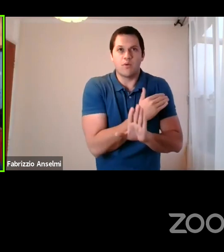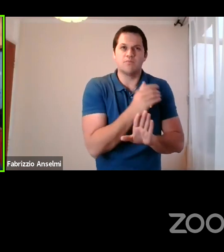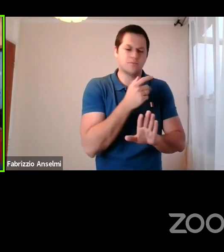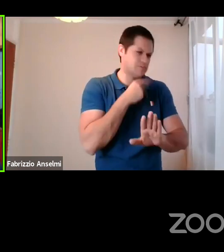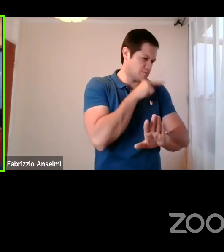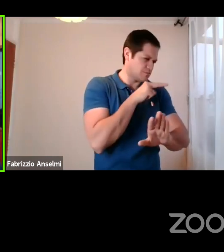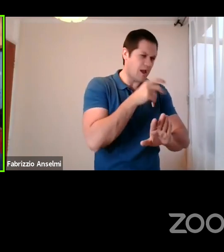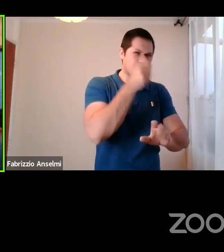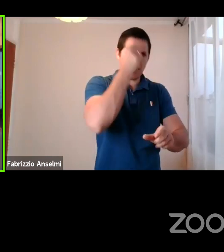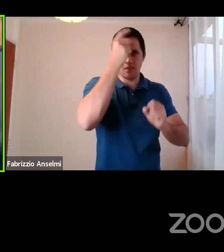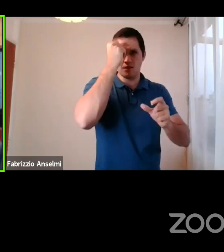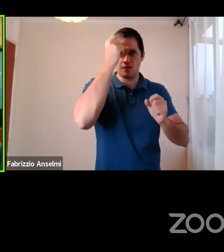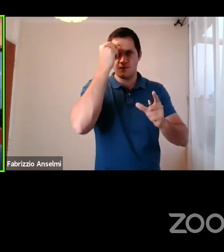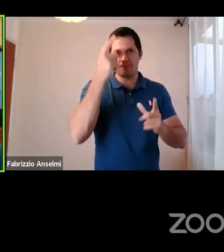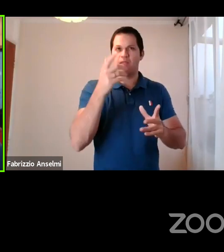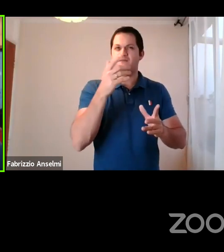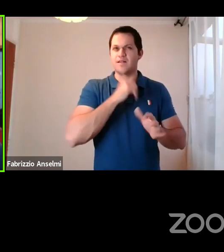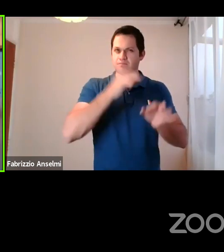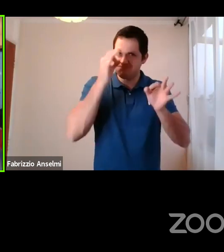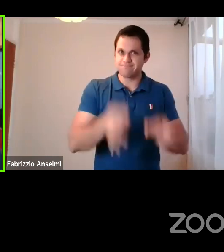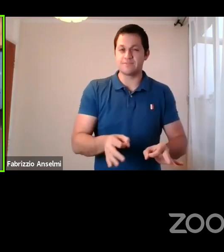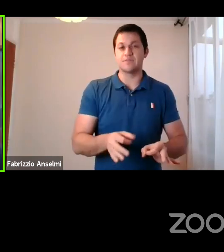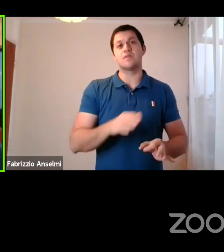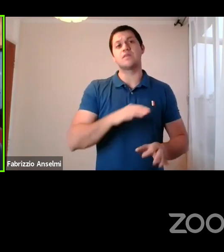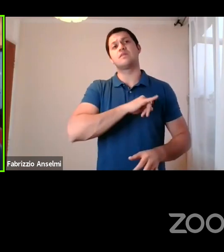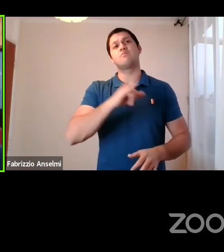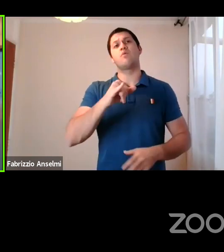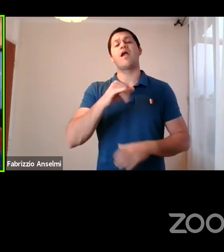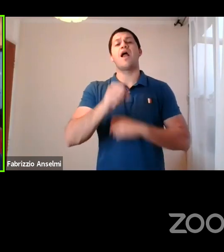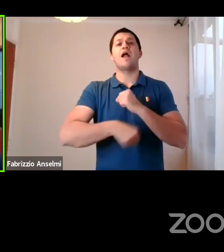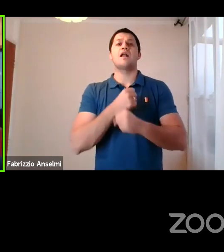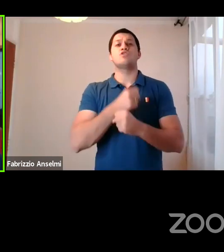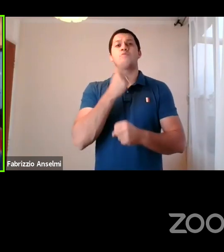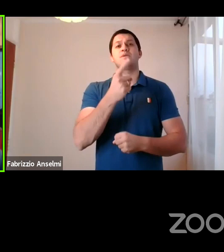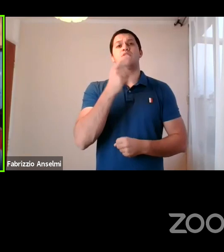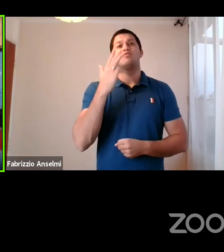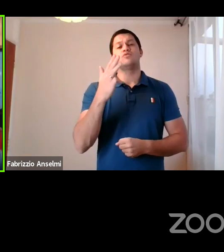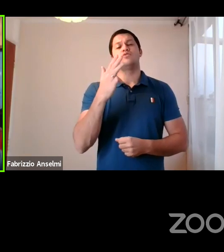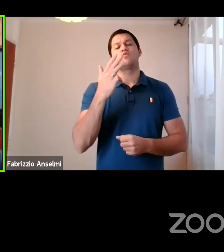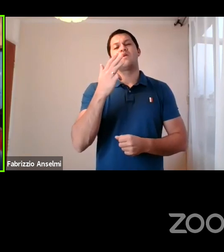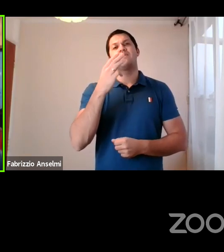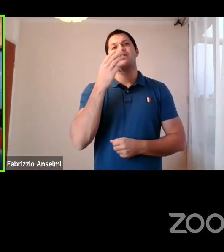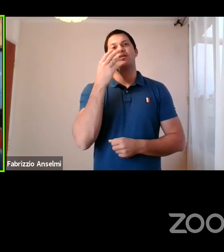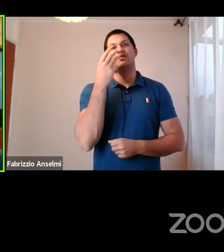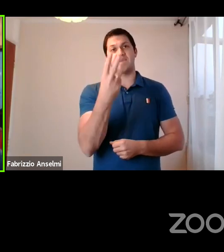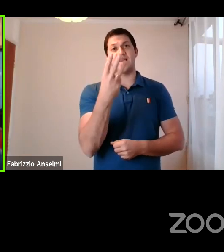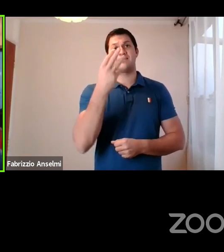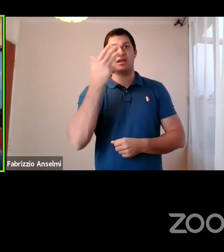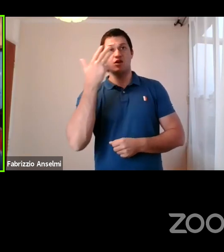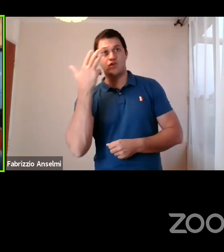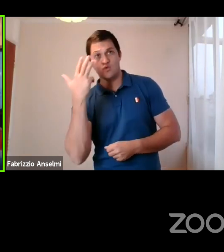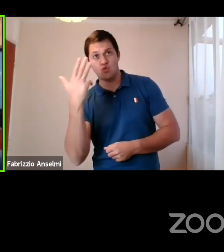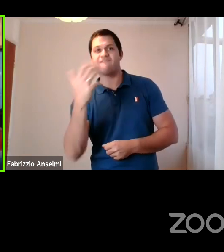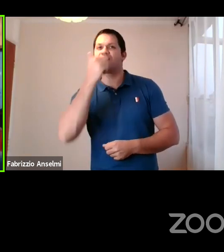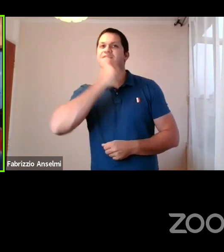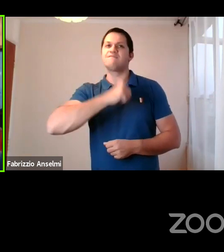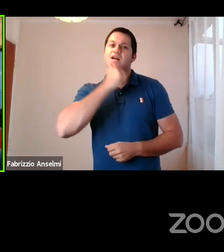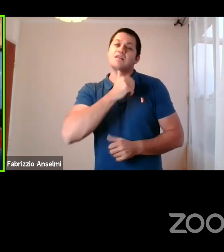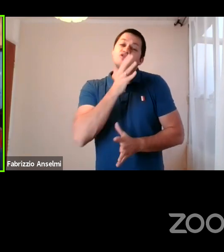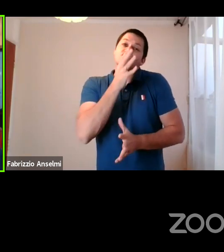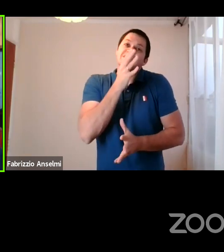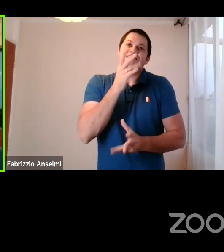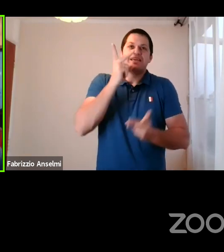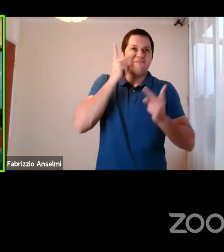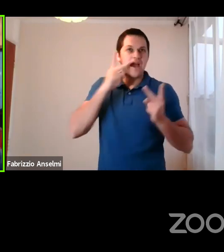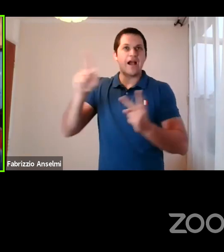hubo visitas de autoridades, ¿cierto?, de aquí para allá o de allá para acá. Pero yo creo firmemente que las cosas no son